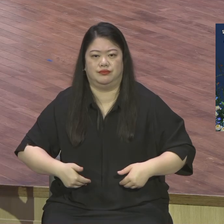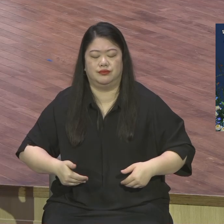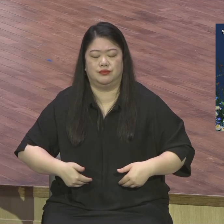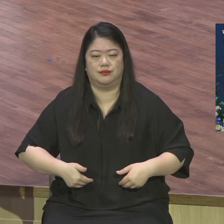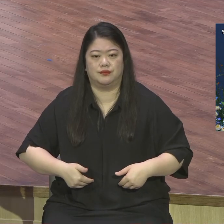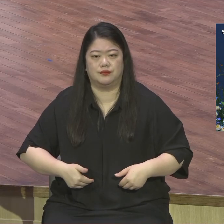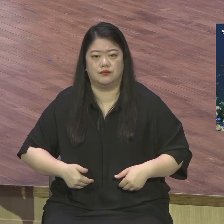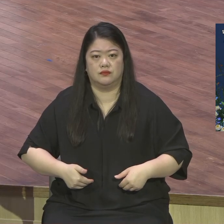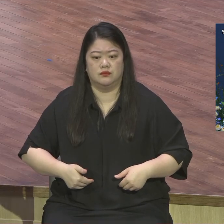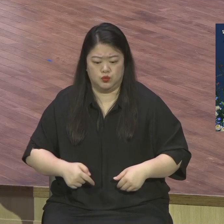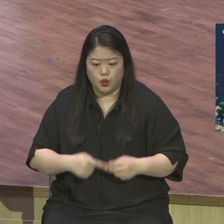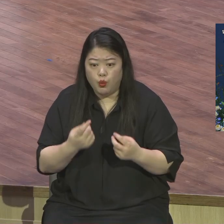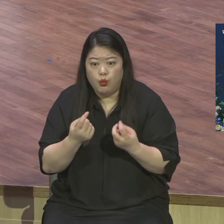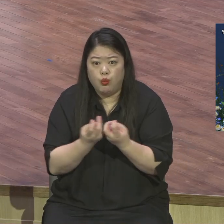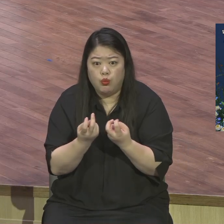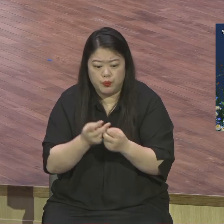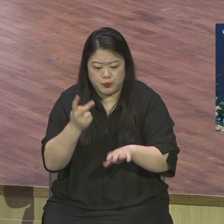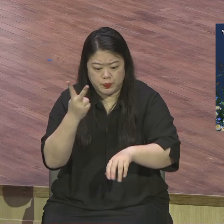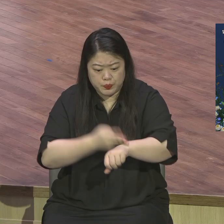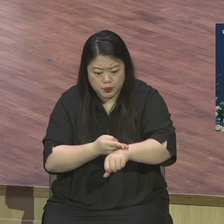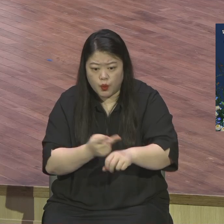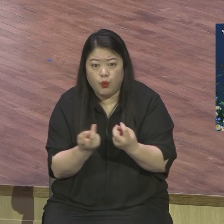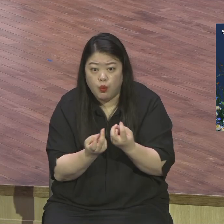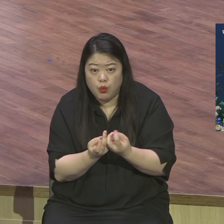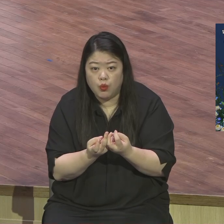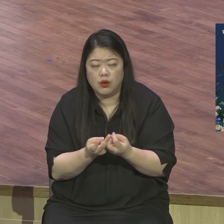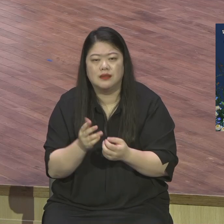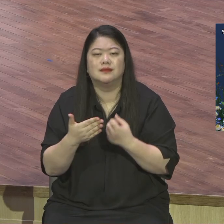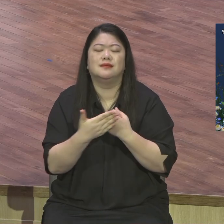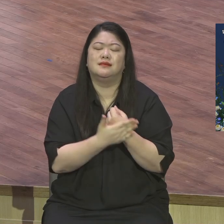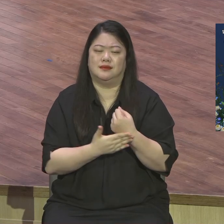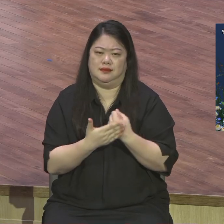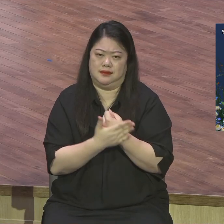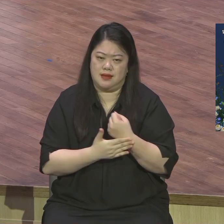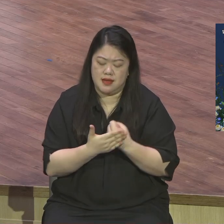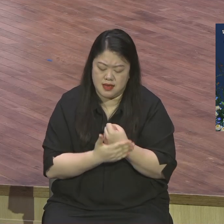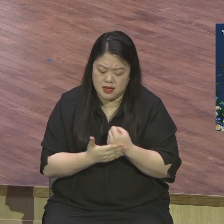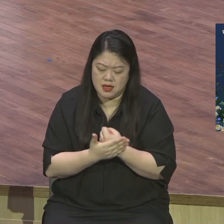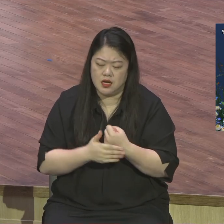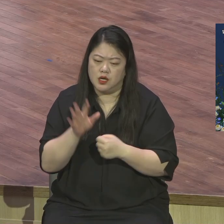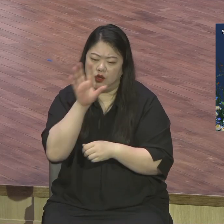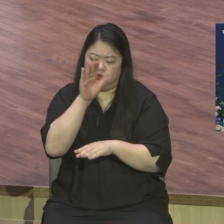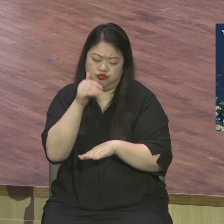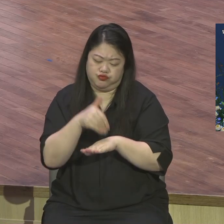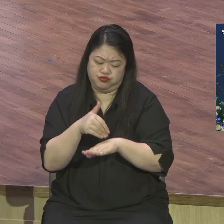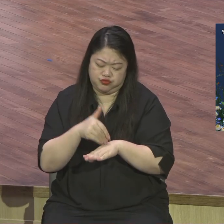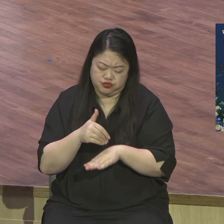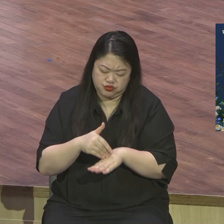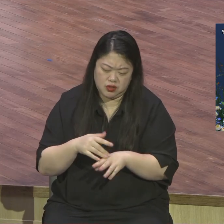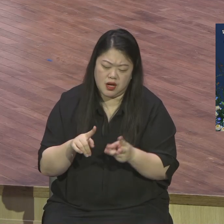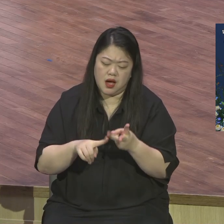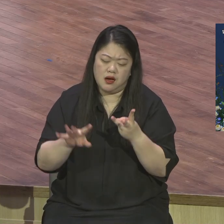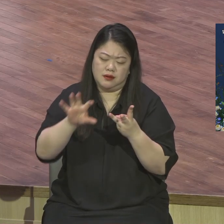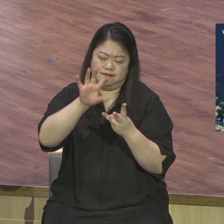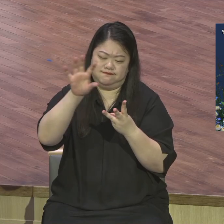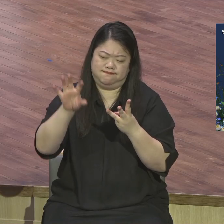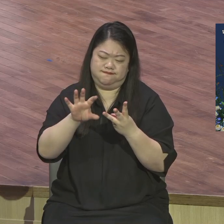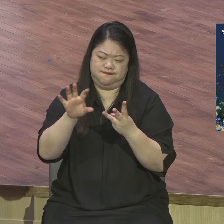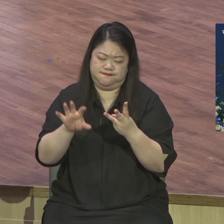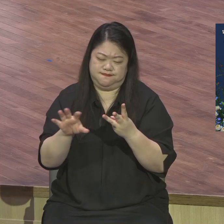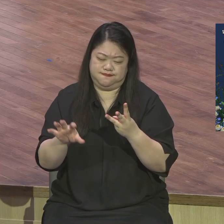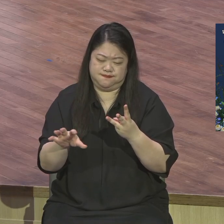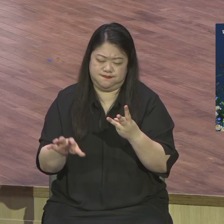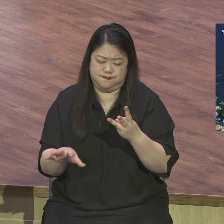훈련을 통해서만 가능합니다. 예배를 통해서 가능합니다. 은혜를 계속해서 훈련은 반복이에요. 그래야 영적